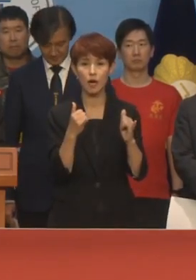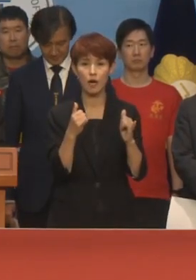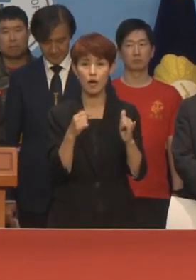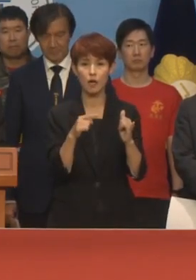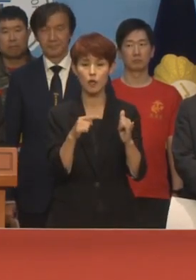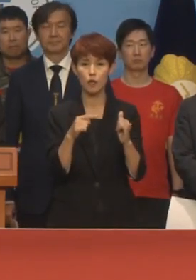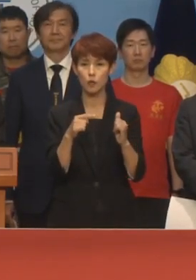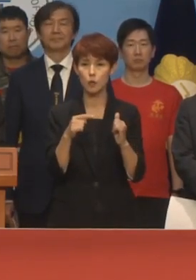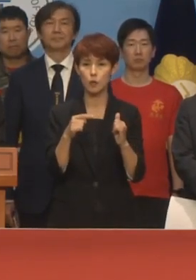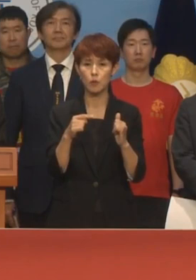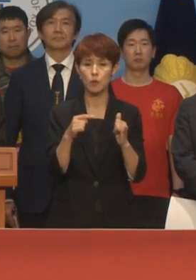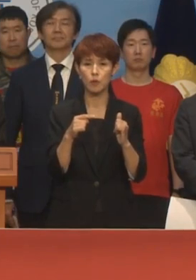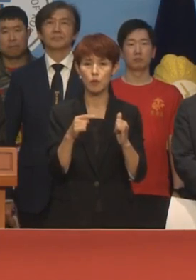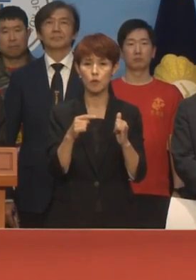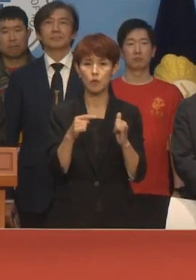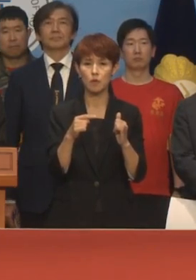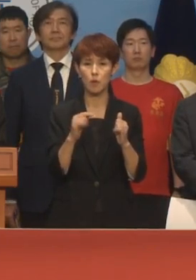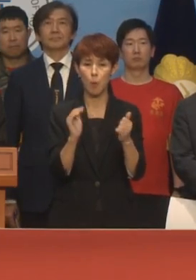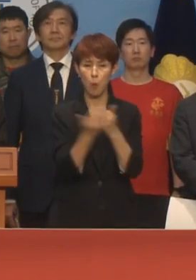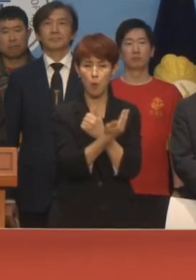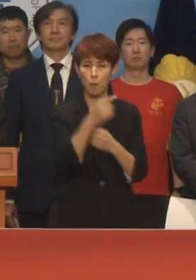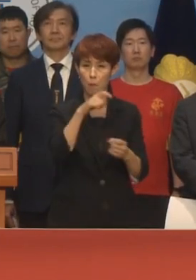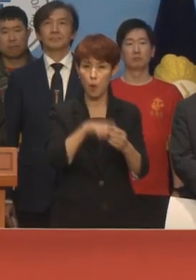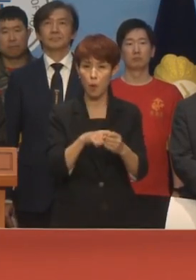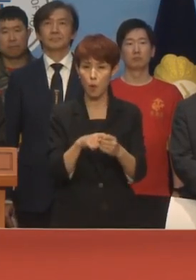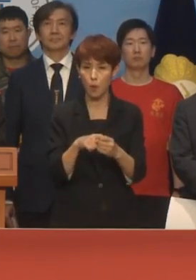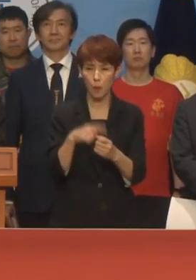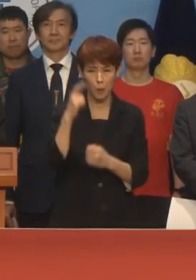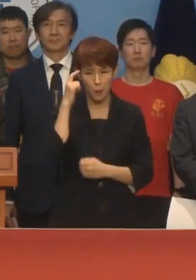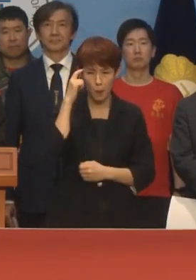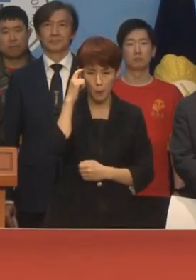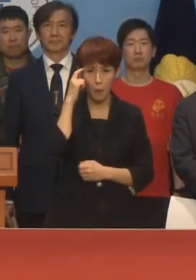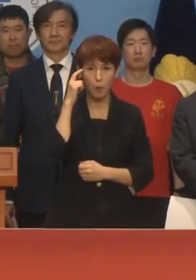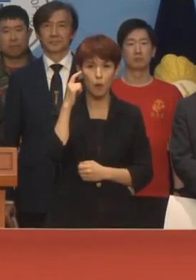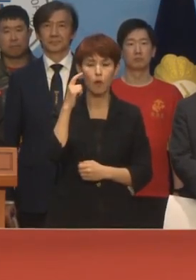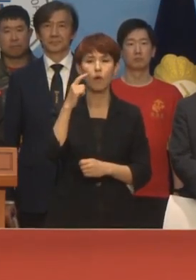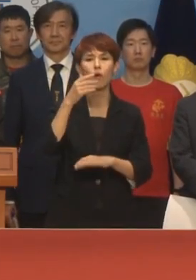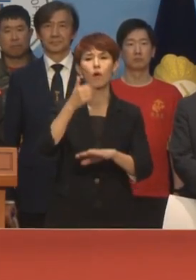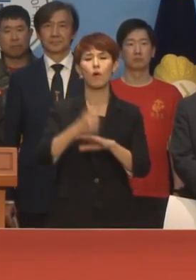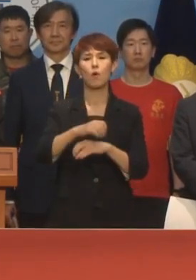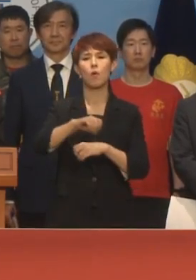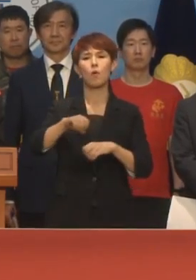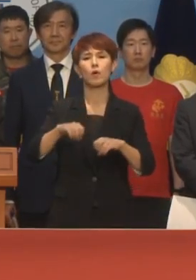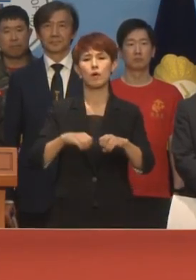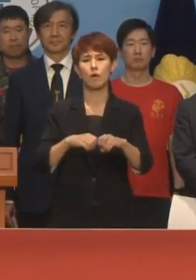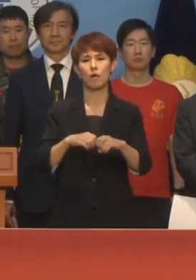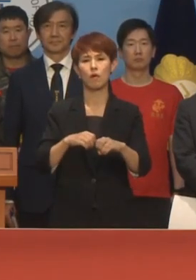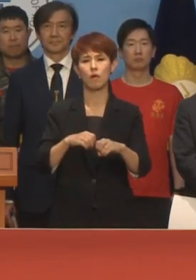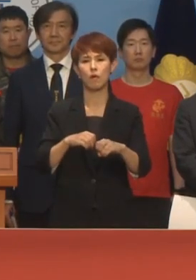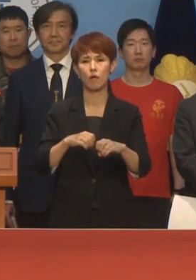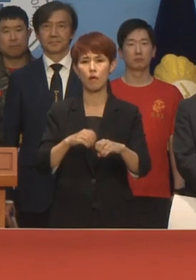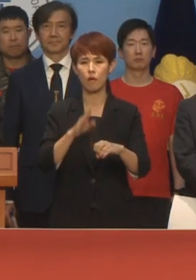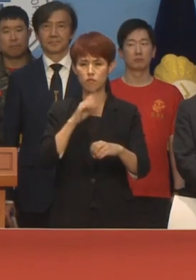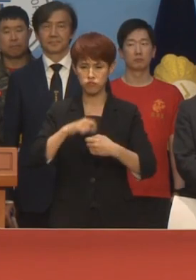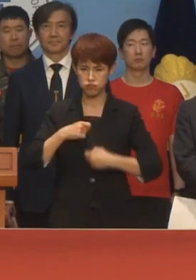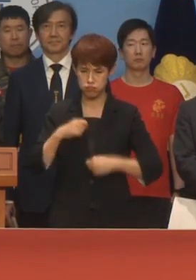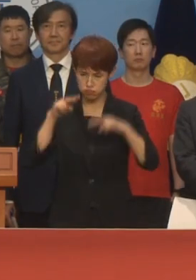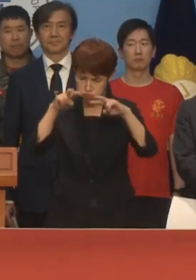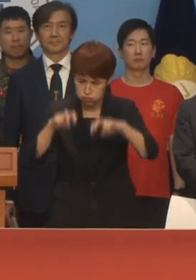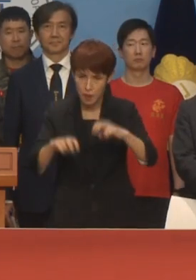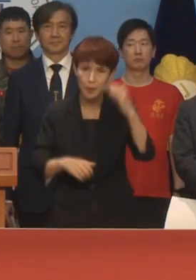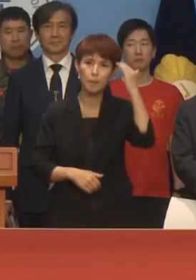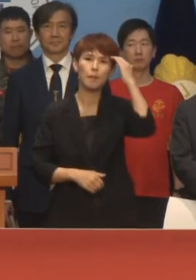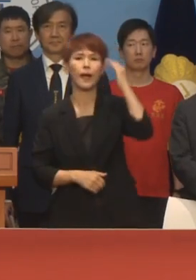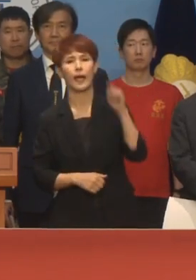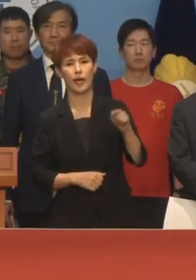인위적으로 누군가 작업을 하다가 그것이 오히려 사건의 진상을 규명을 방해하는